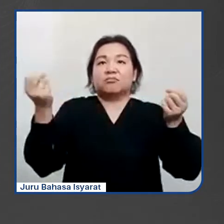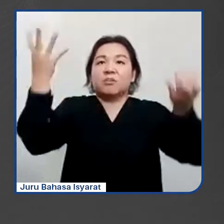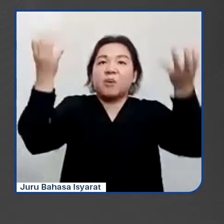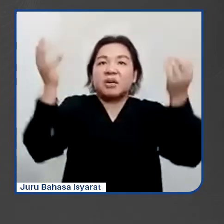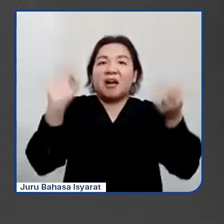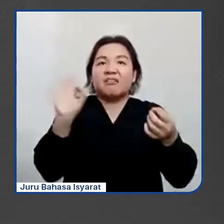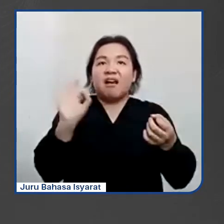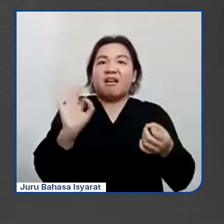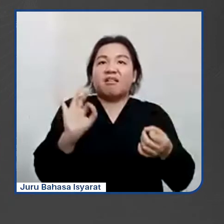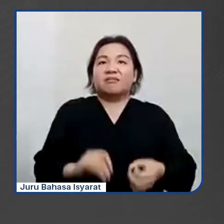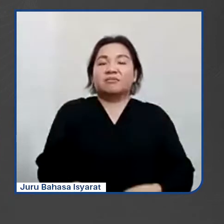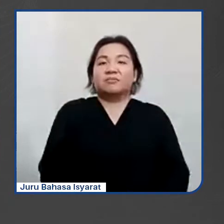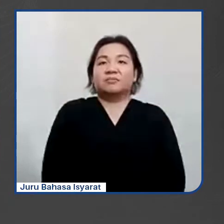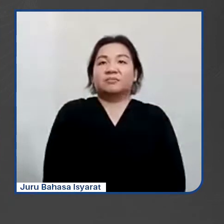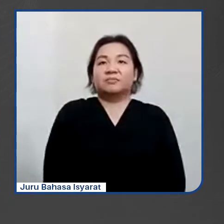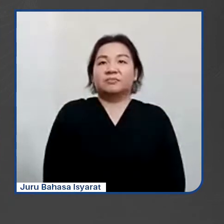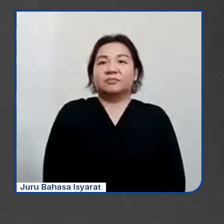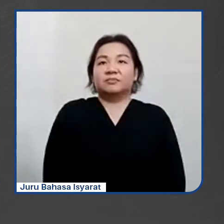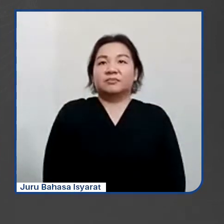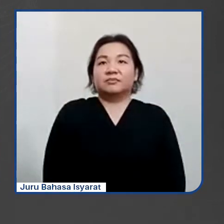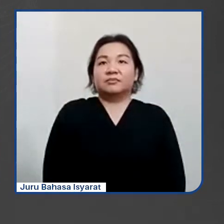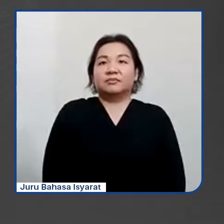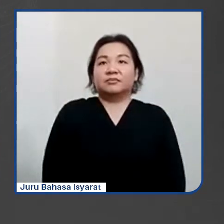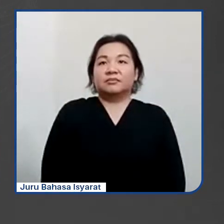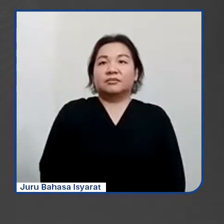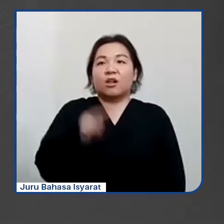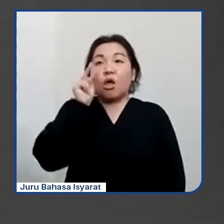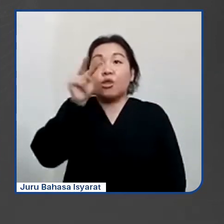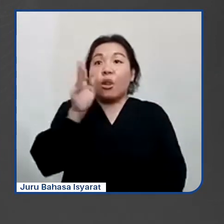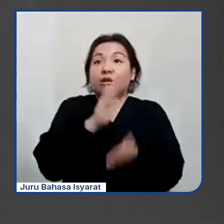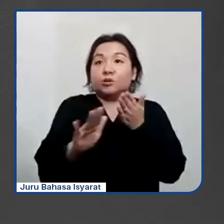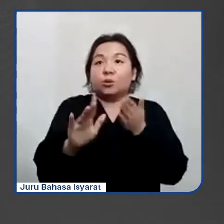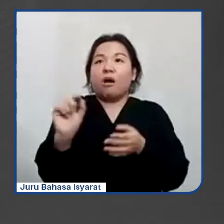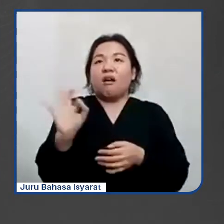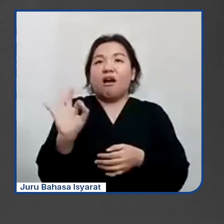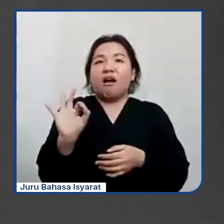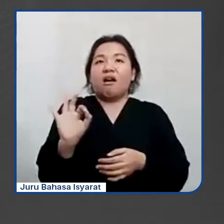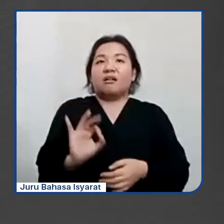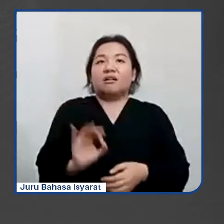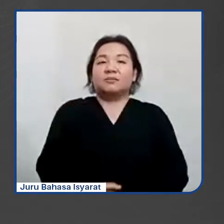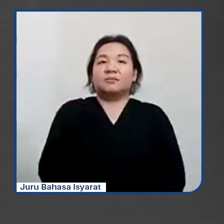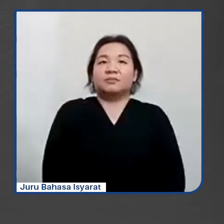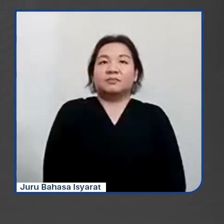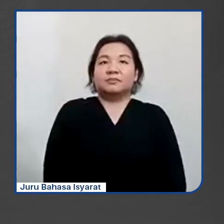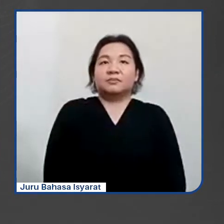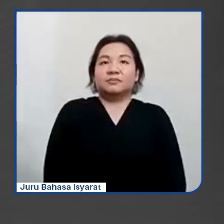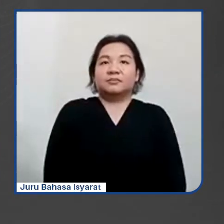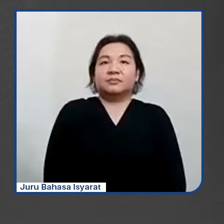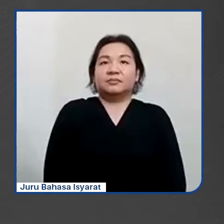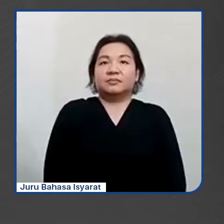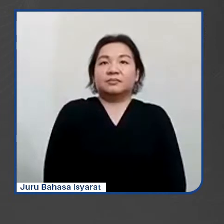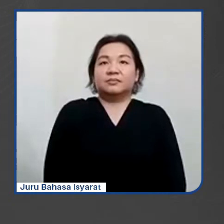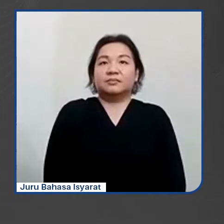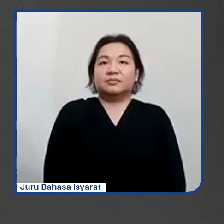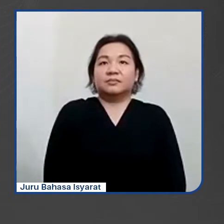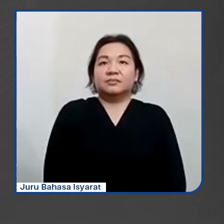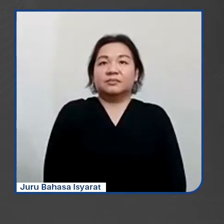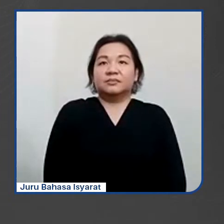kalau tidak ditonton secara langsung itu vibe-nya nggak berasa. Jadi ini sesuatu yang tidak